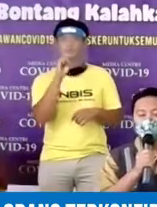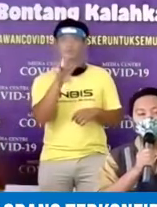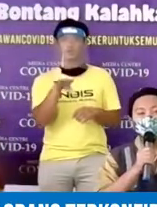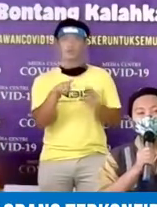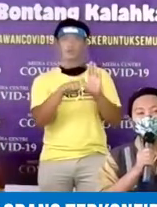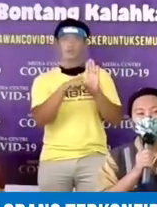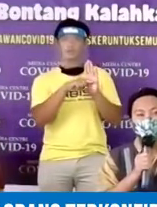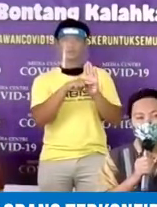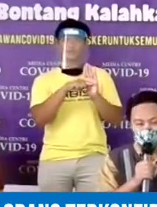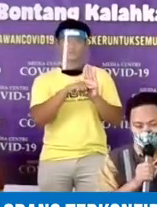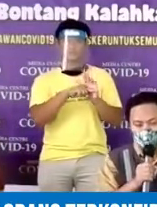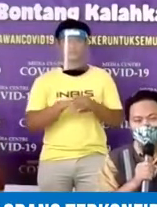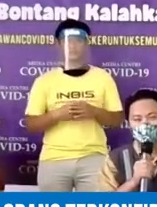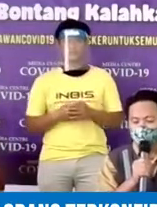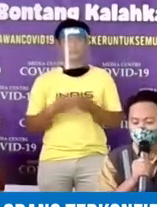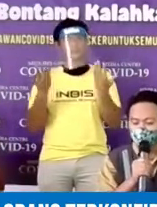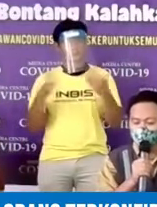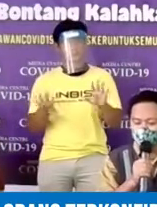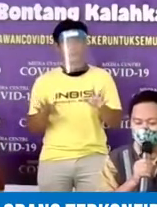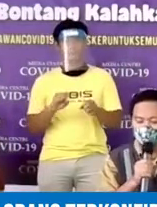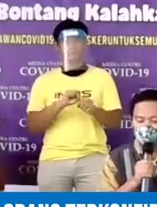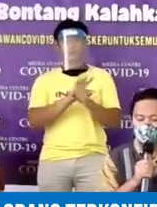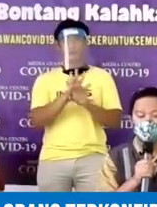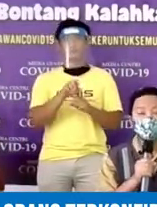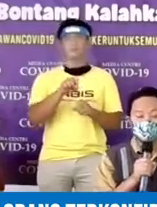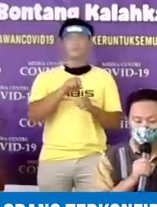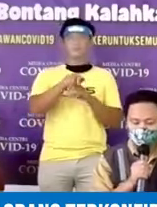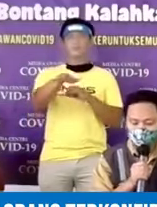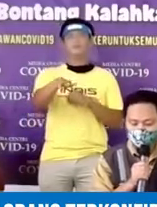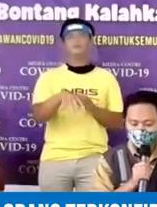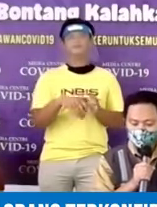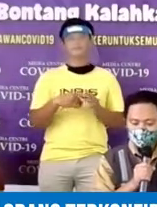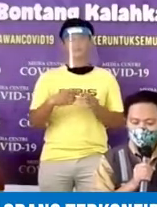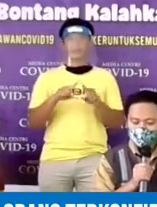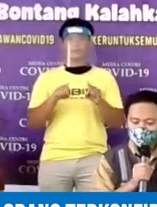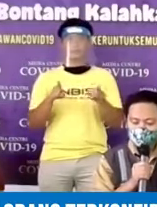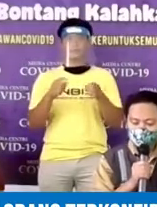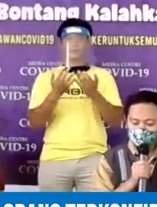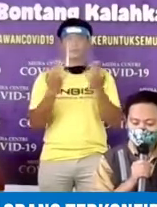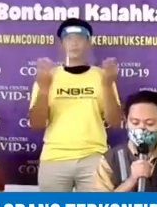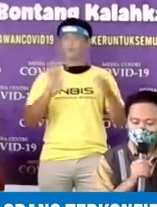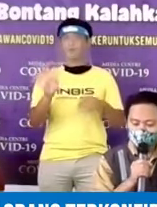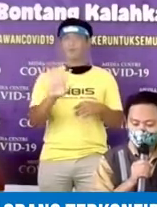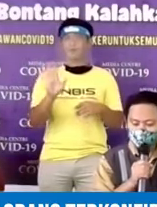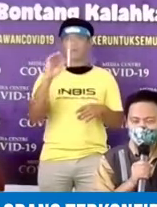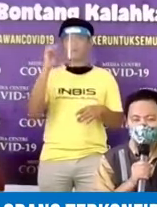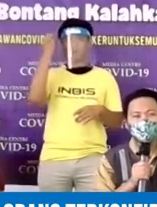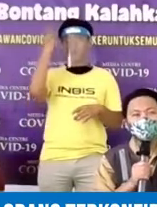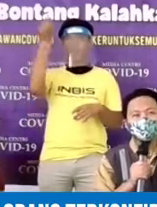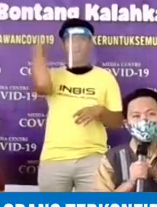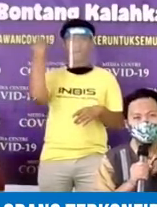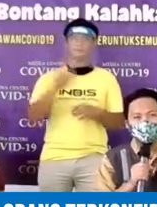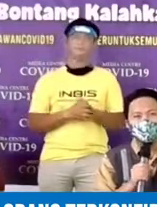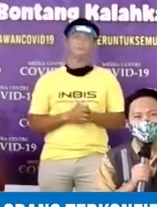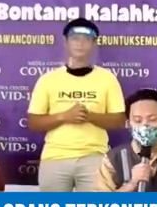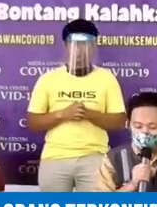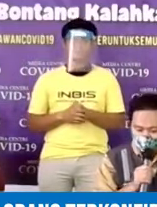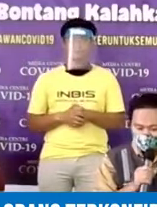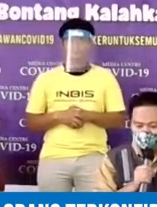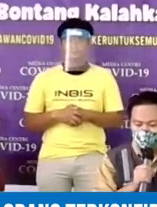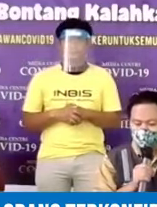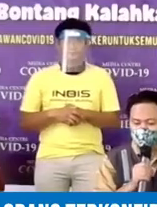masyarakat saya kami minta tidak boleh lengah dan harus tetap waspada hai dian mesin sehat walaupun kondisi kita